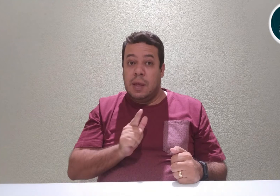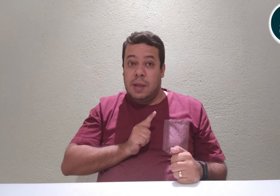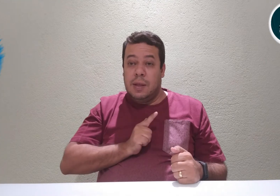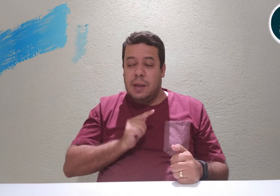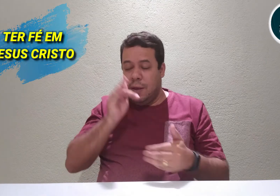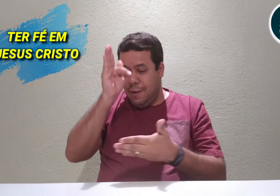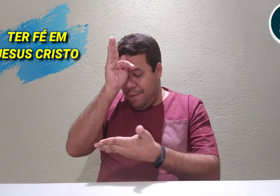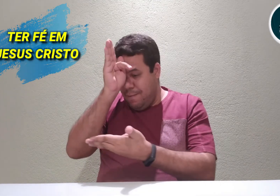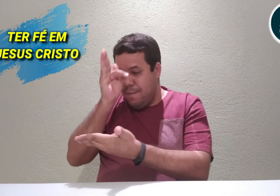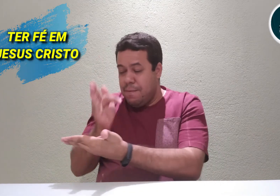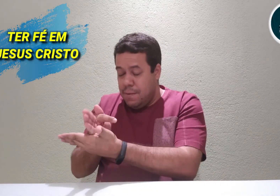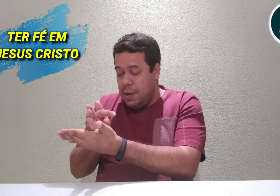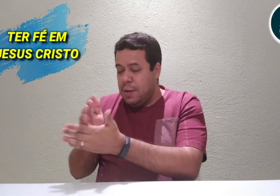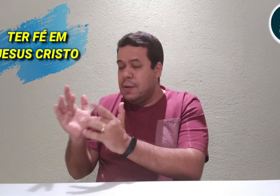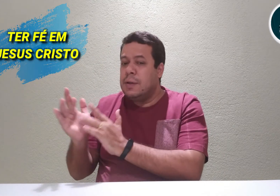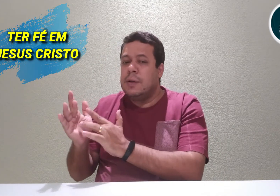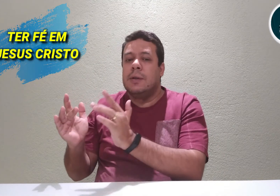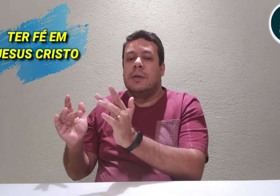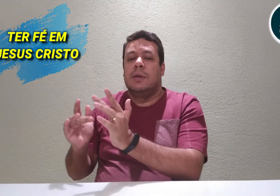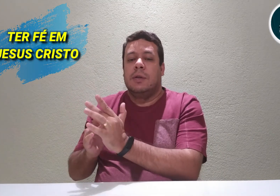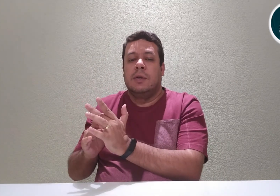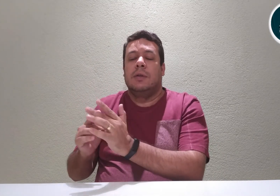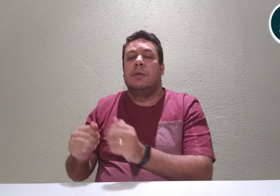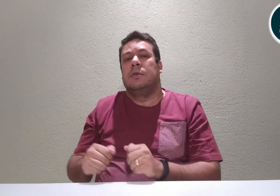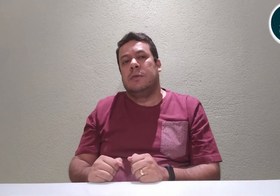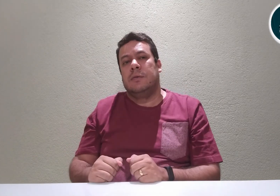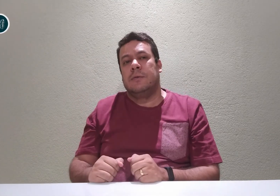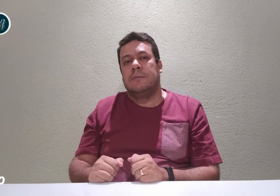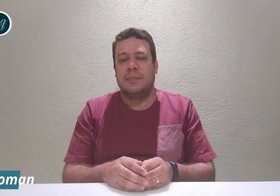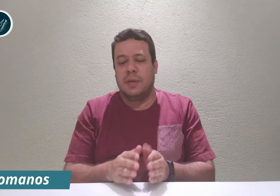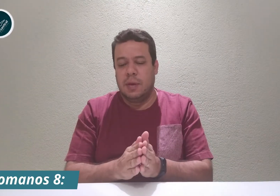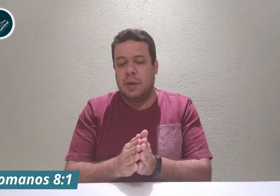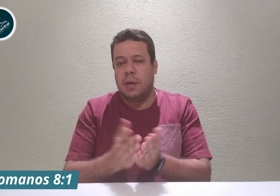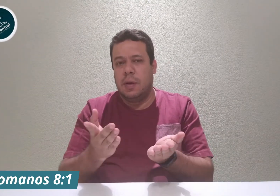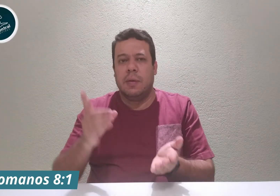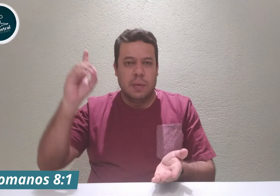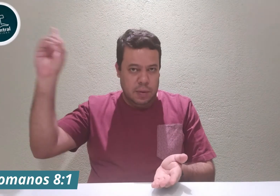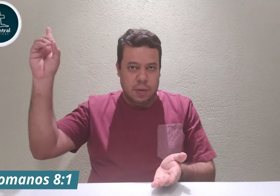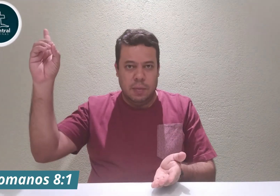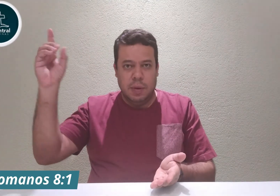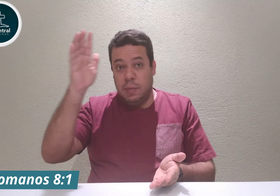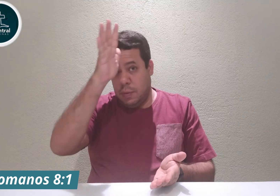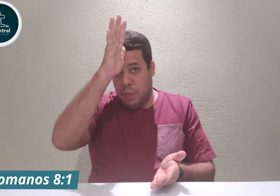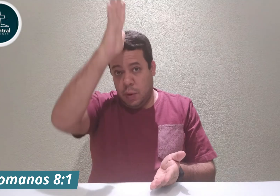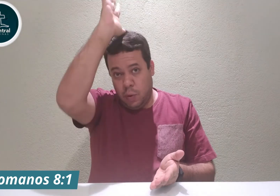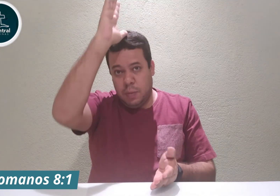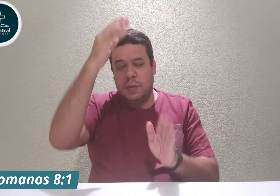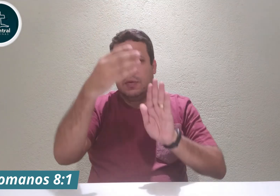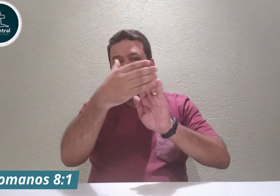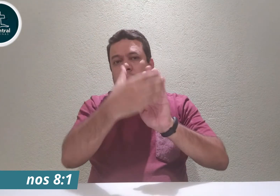arrepender dos nossos pecados. Ter fé em Jesus Cristo. Como está